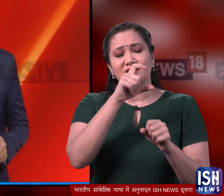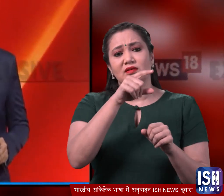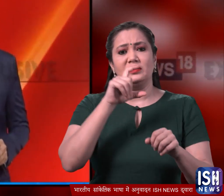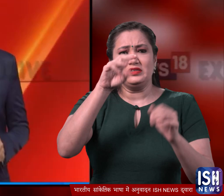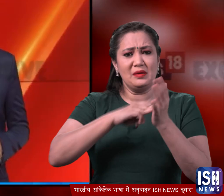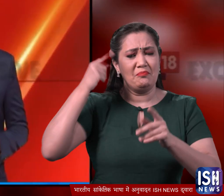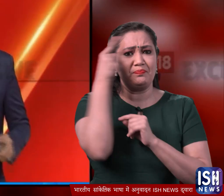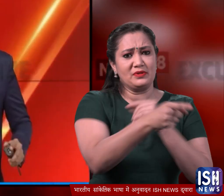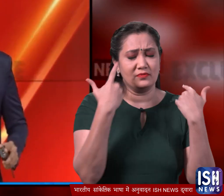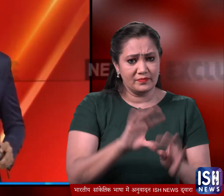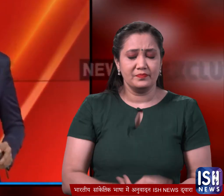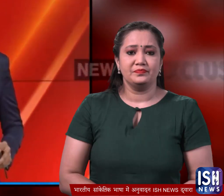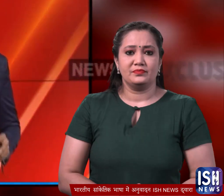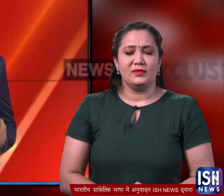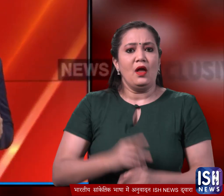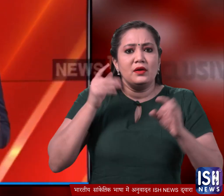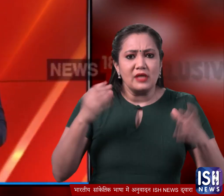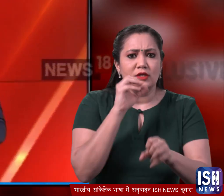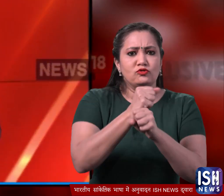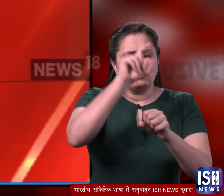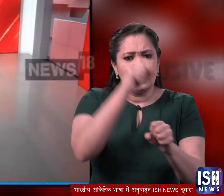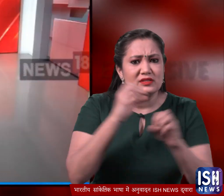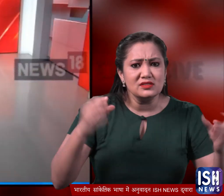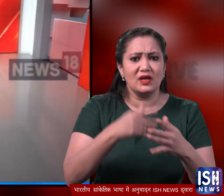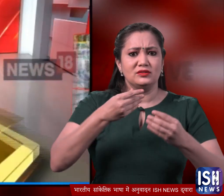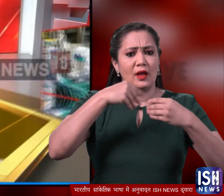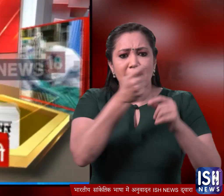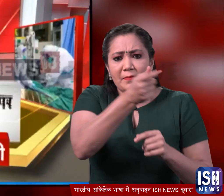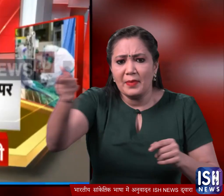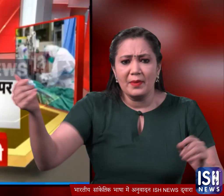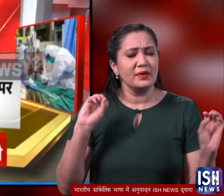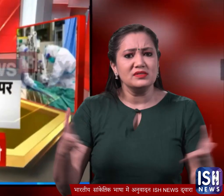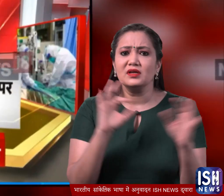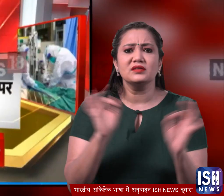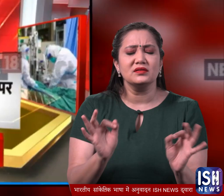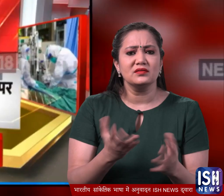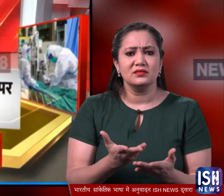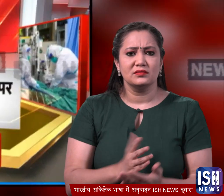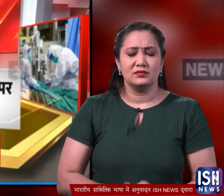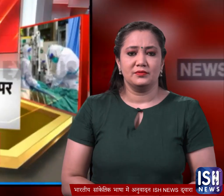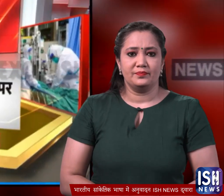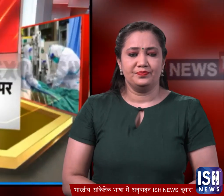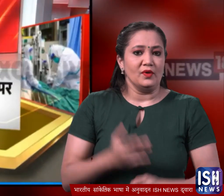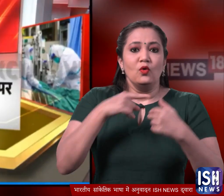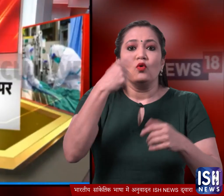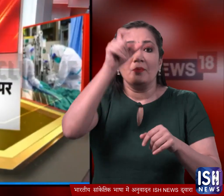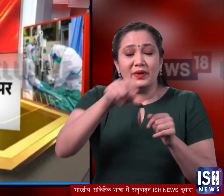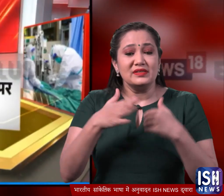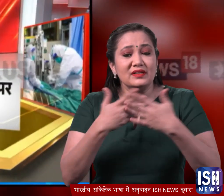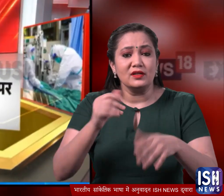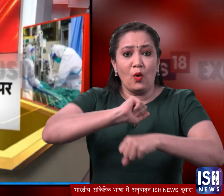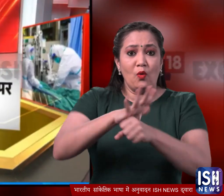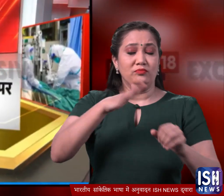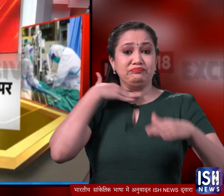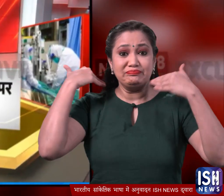में गुजरात में मुआवजा देने की योजना शुरू नहीं होने पर सुनवाई हुई, जिसमें अदालत ने कहा कि जिस भी शख्स की कोरोना से